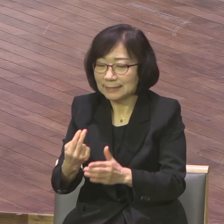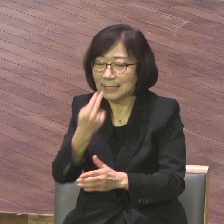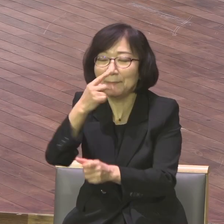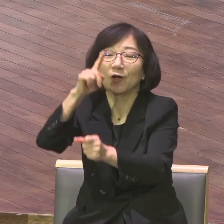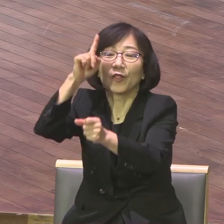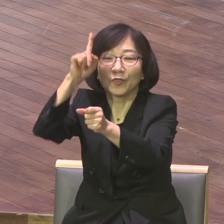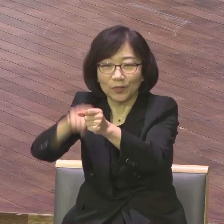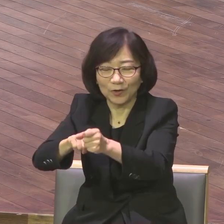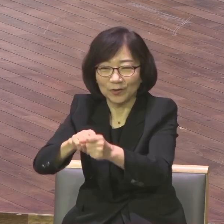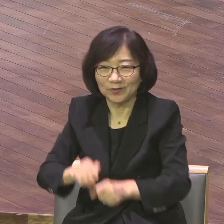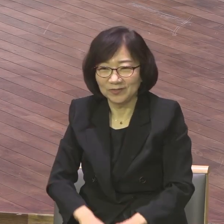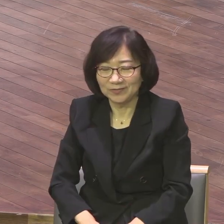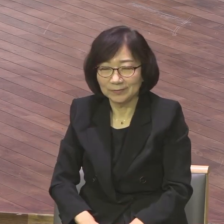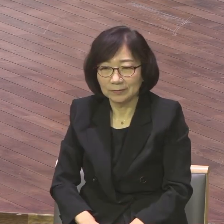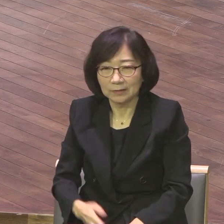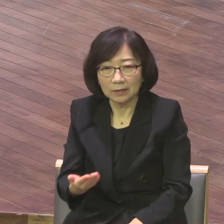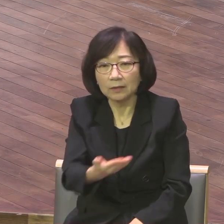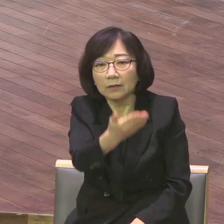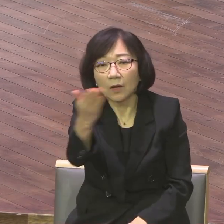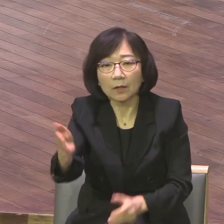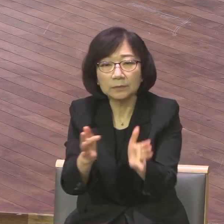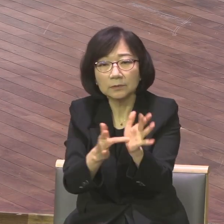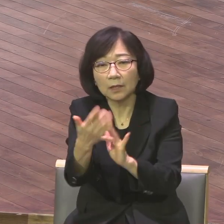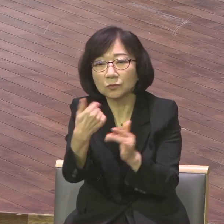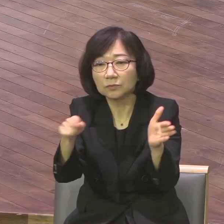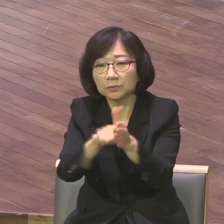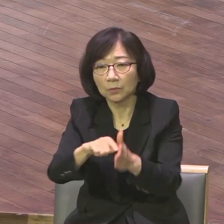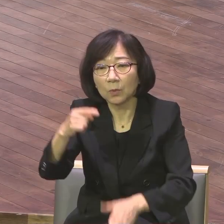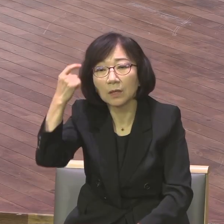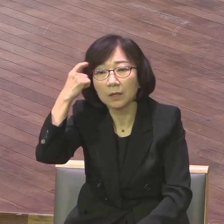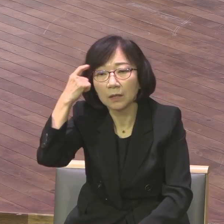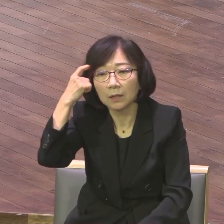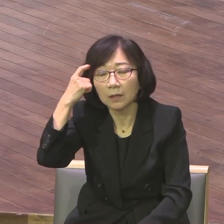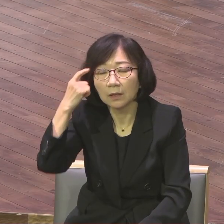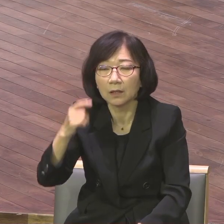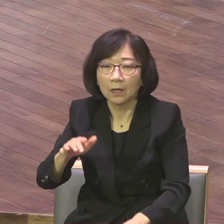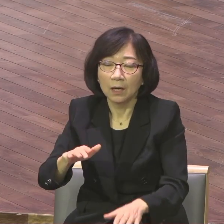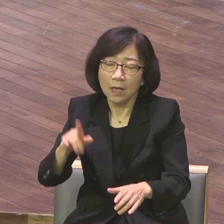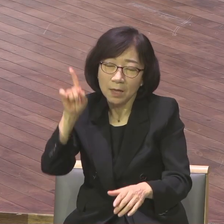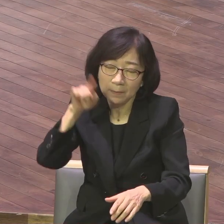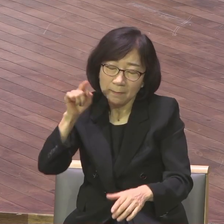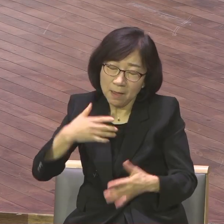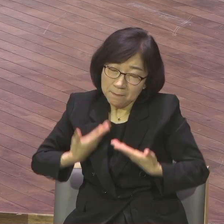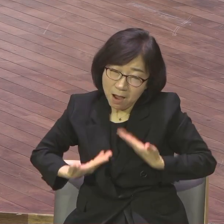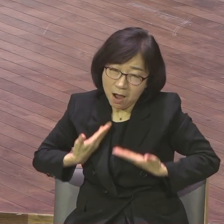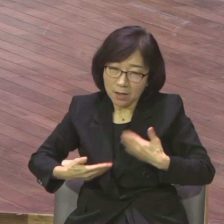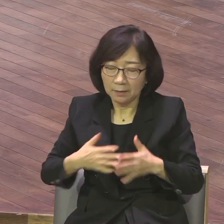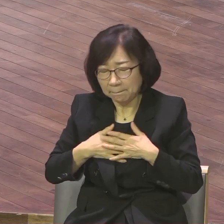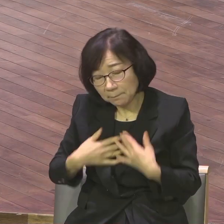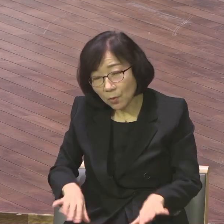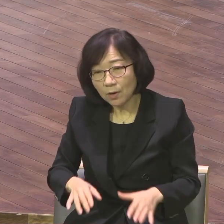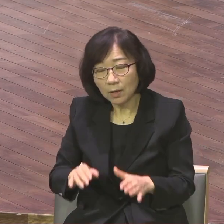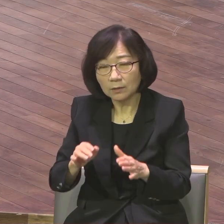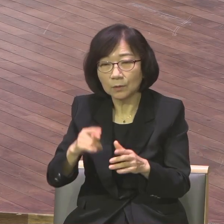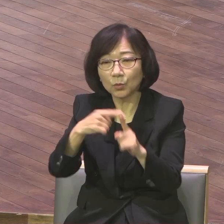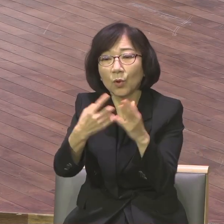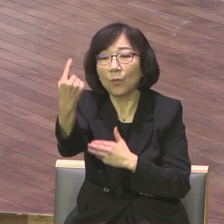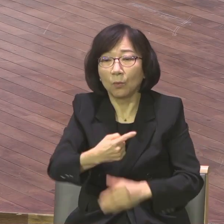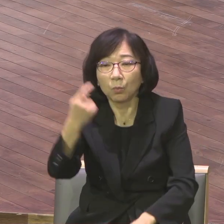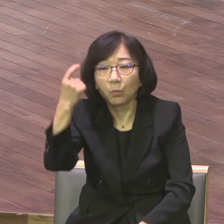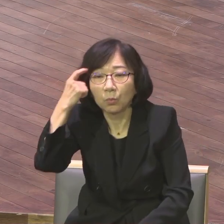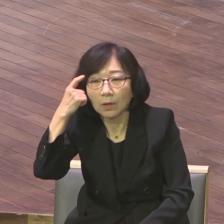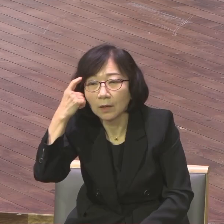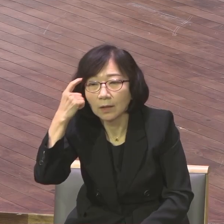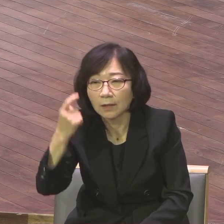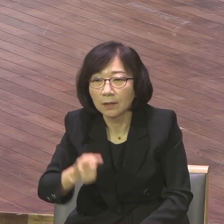예수 왜 믿습니까? 이 바쁜 세상, 피곤한 세상 교회 말라고 나옵니까? 또